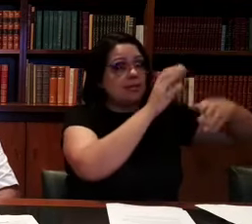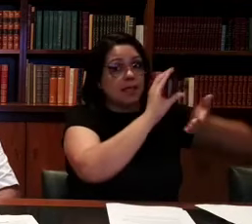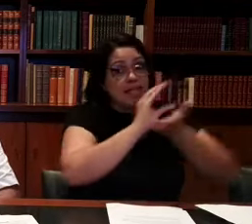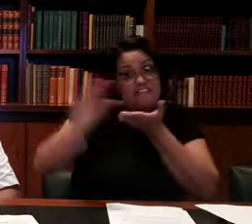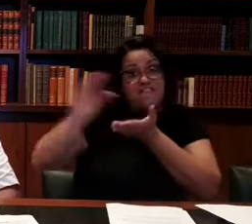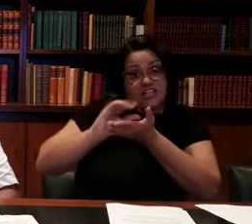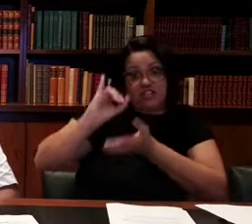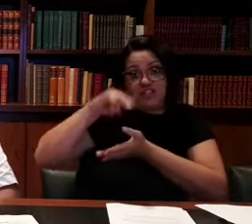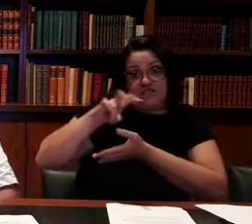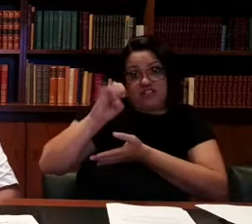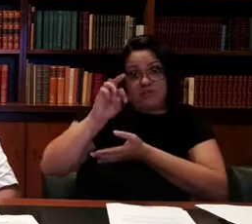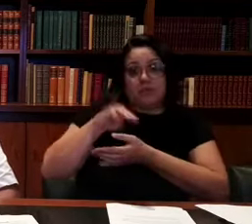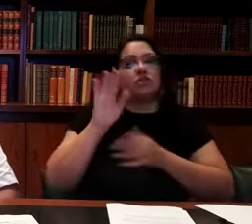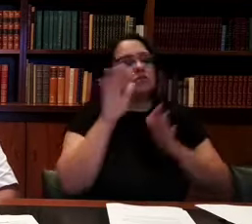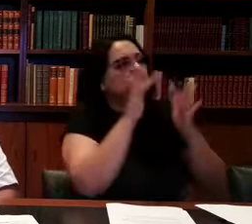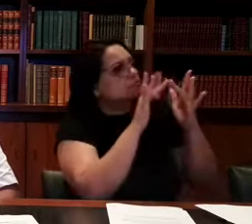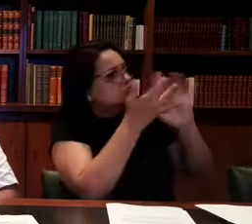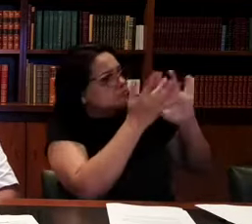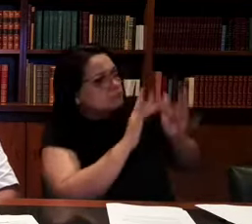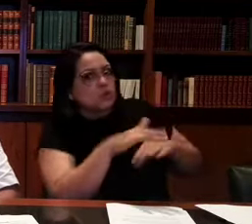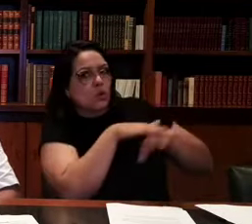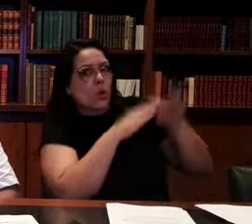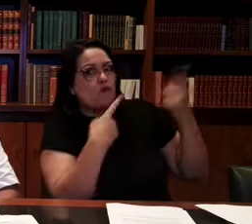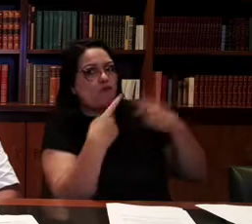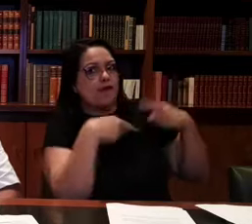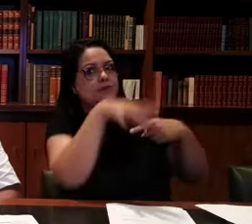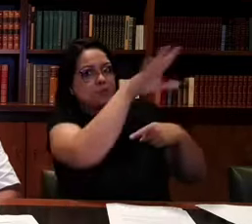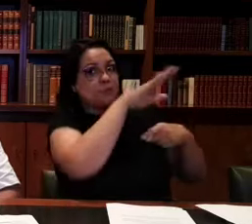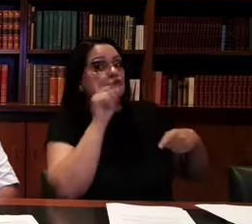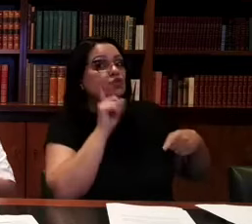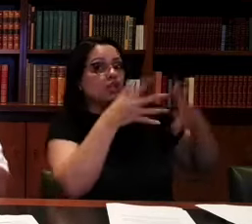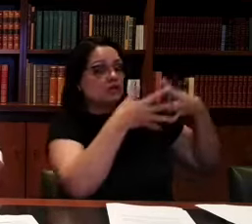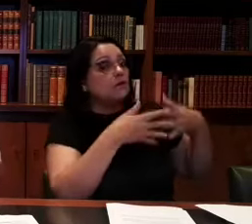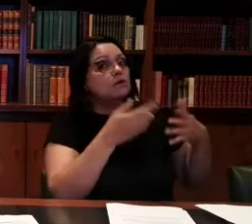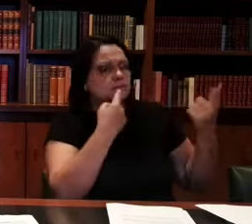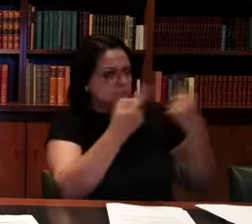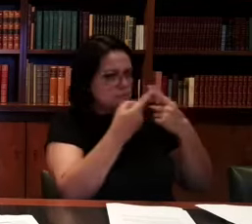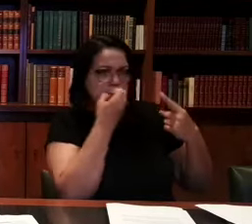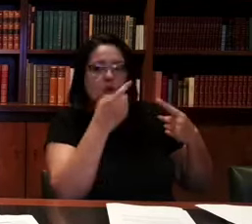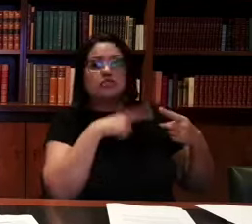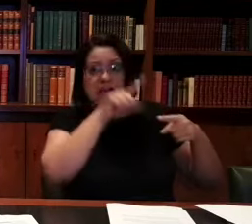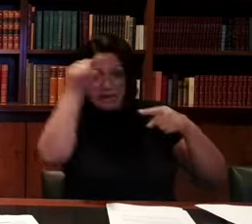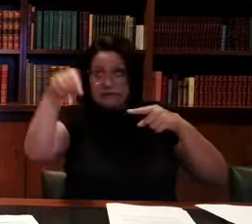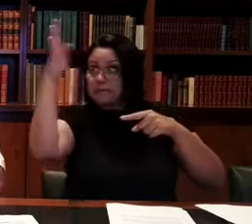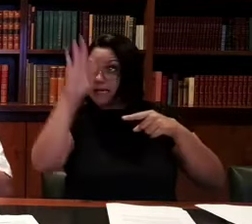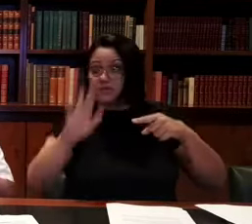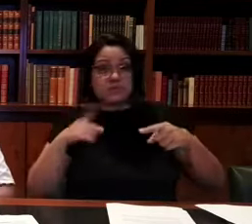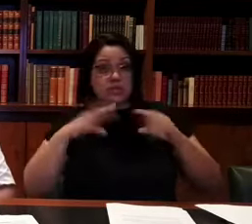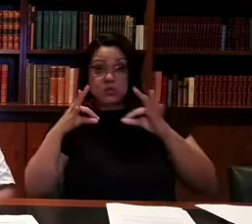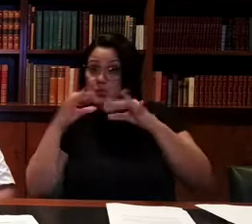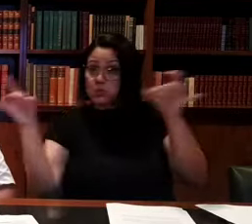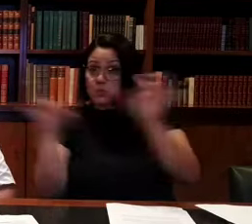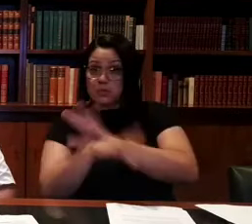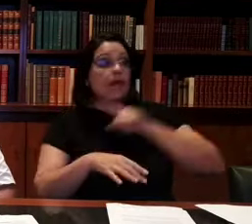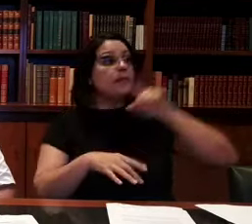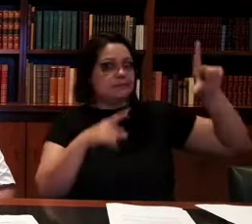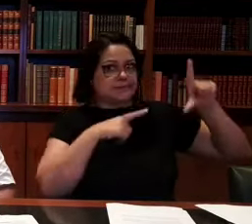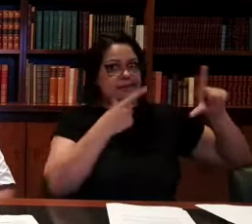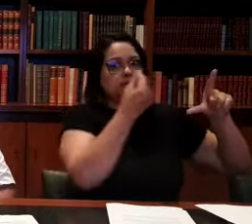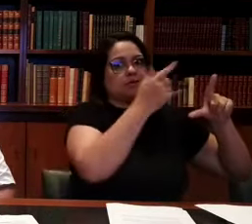fundos de investimento americanos conversa muito boa a gente tá bem seguinte nós temos tudo o que eles querem se tem dinheiro muito dinheiro juro negativo